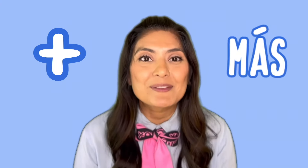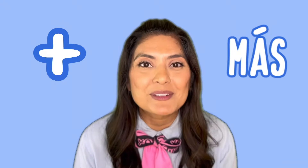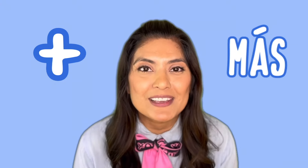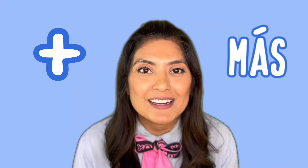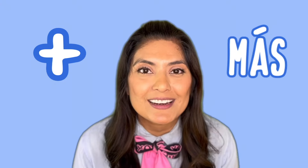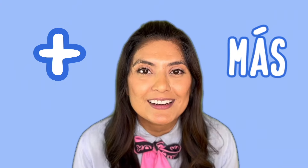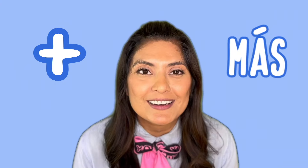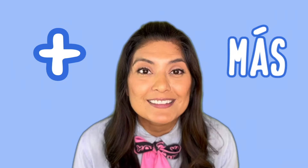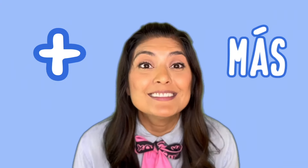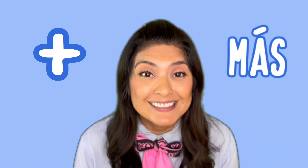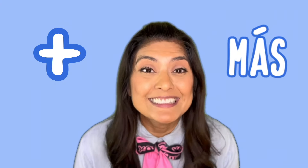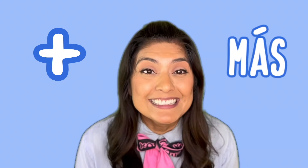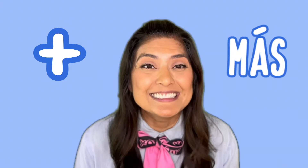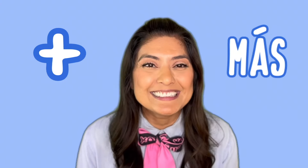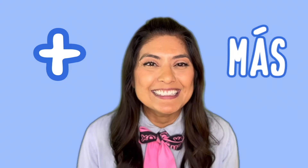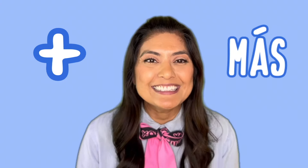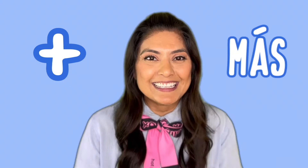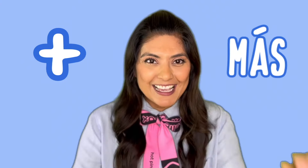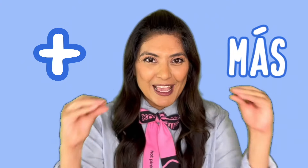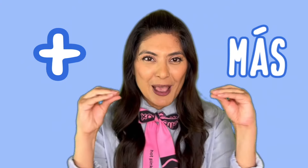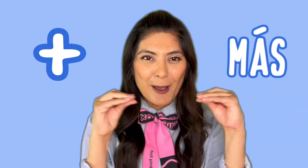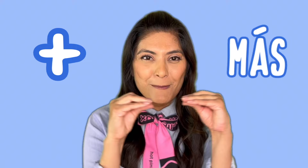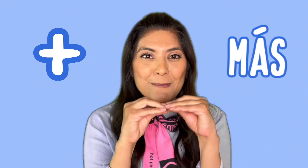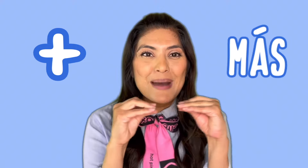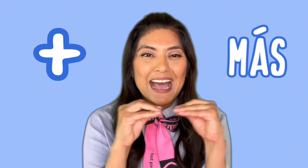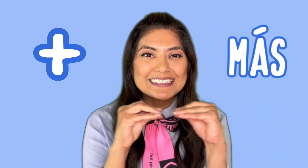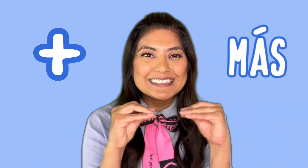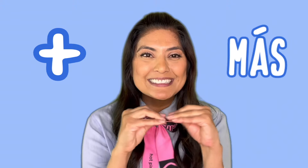ver. Sí. Más.